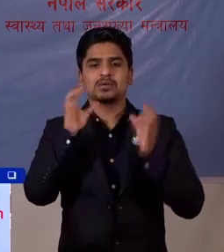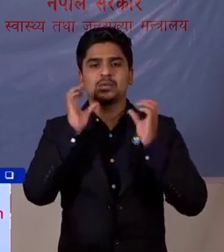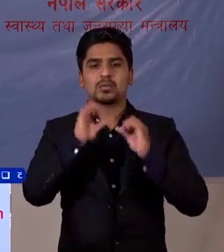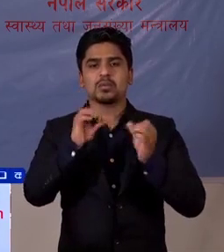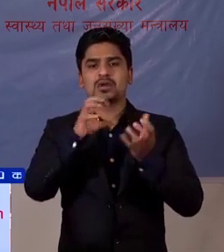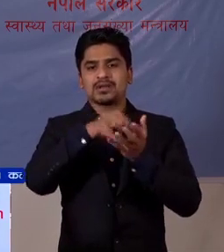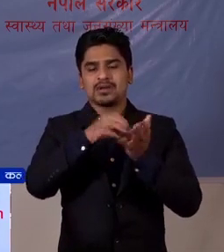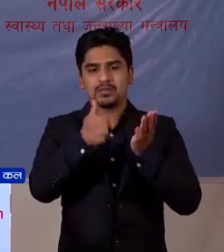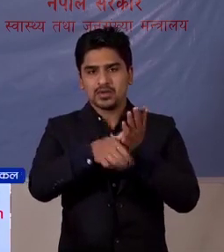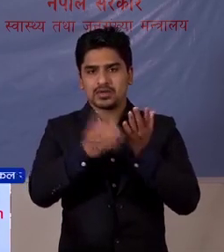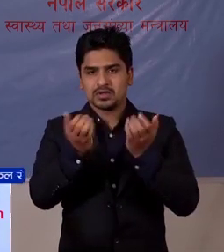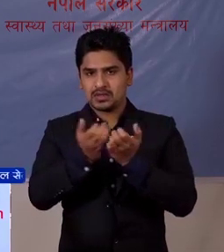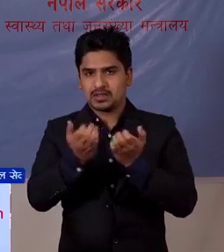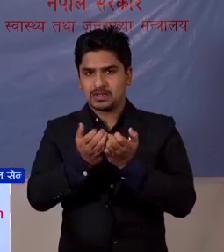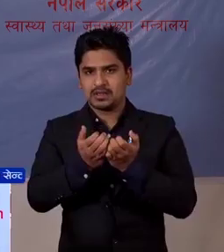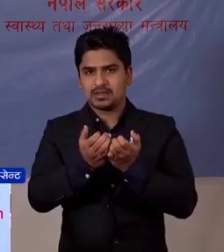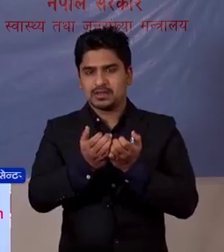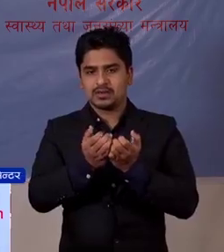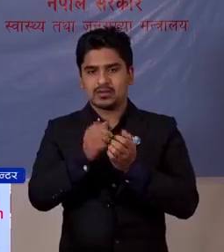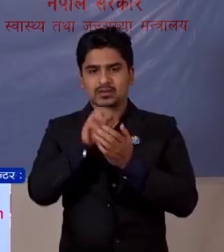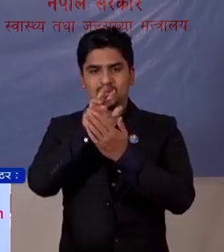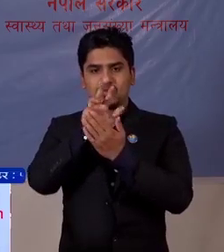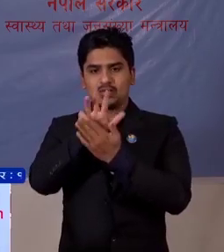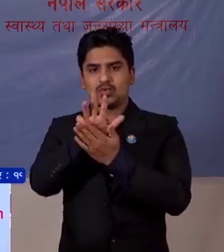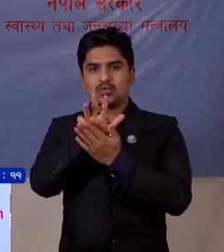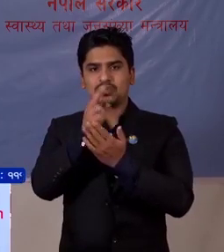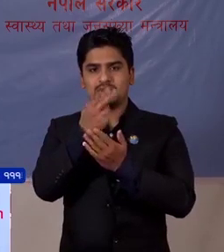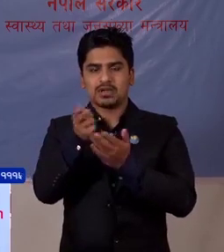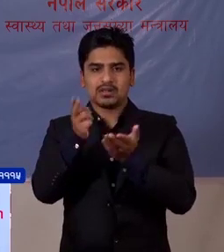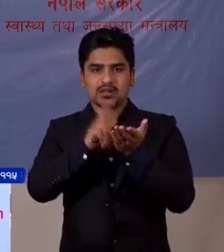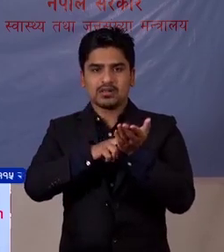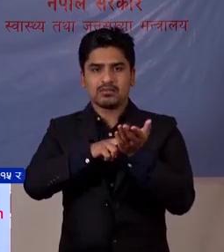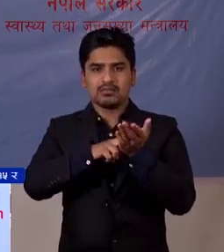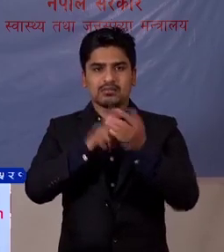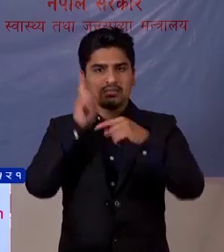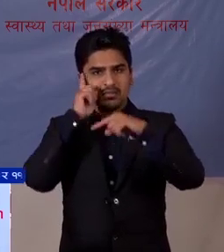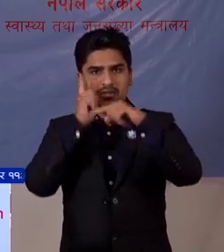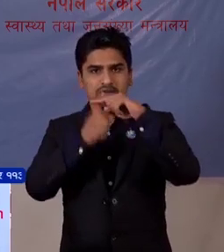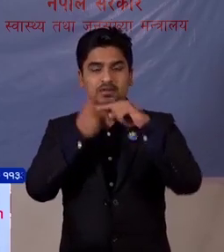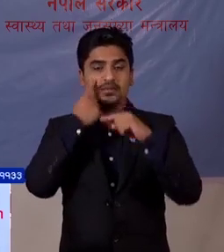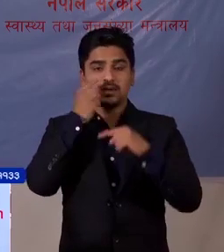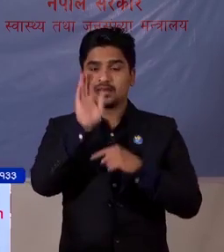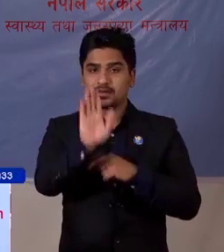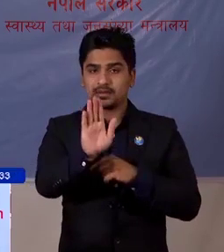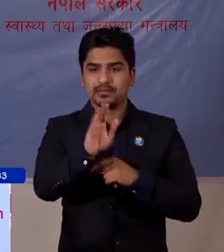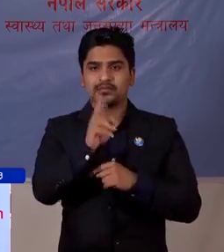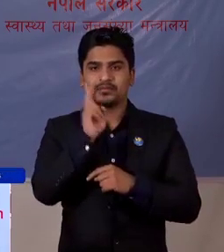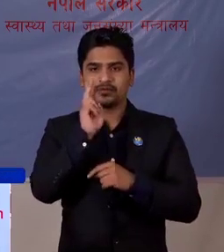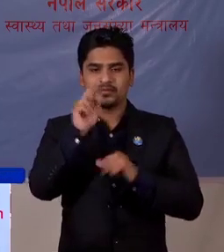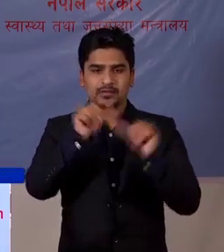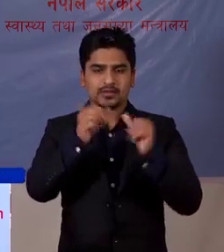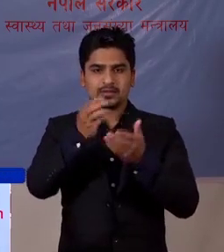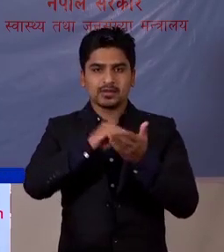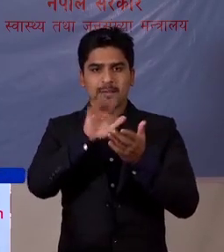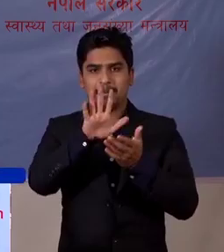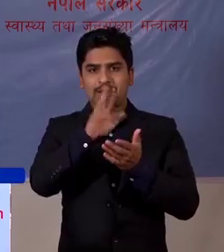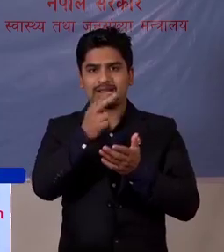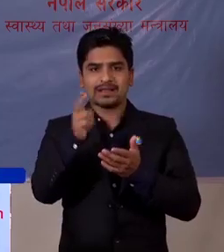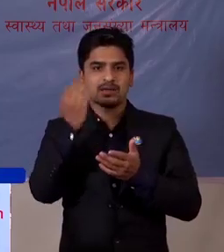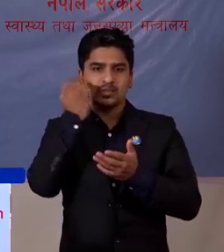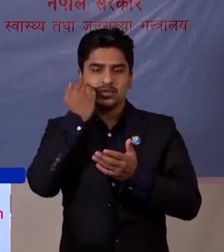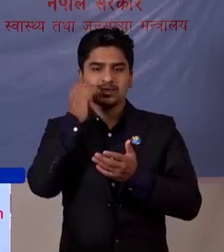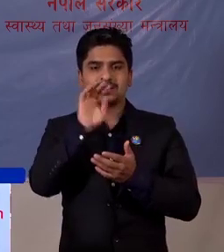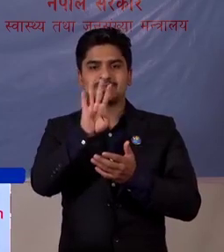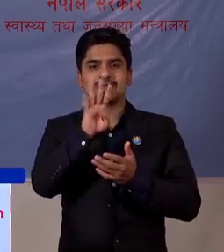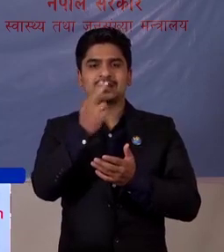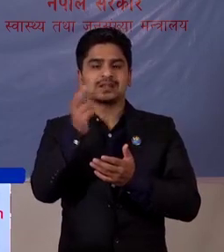प्रयोगशालामा परीक्षण गर्दा 9 थप पोजिटिभ देखिएको छ, जसमा 5 पुरुष र